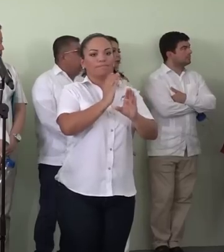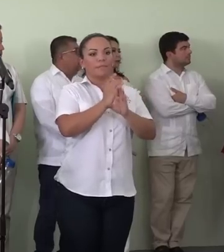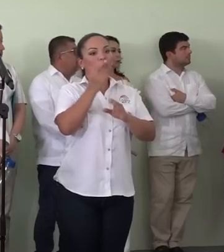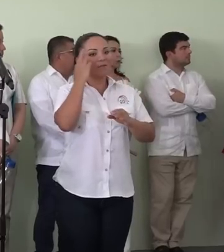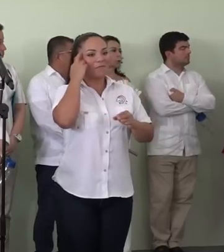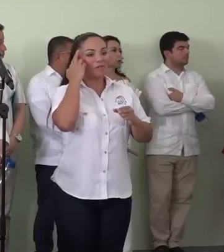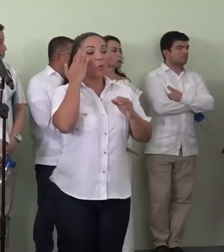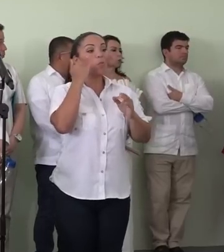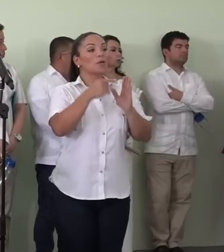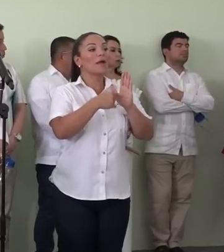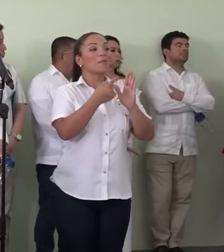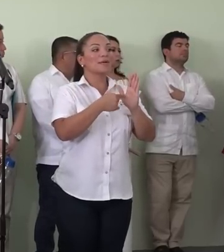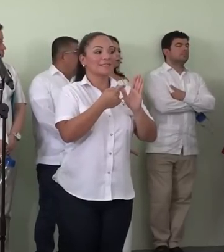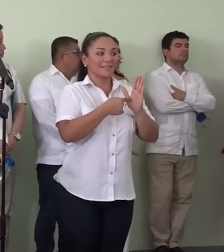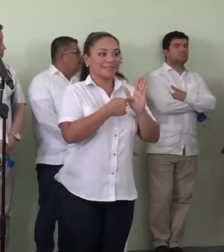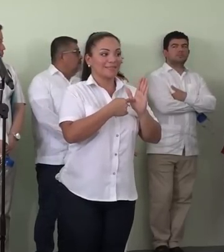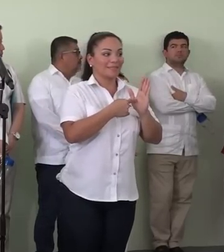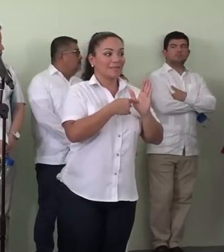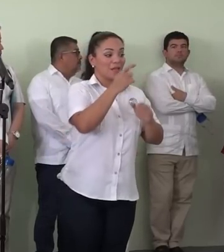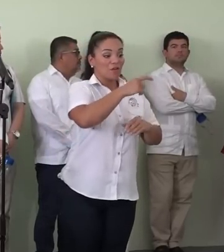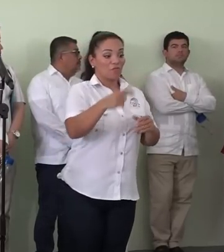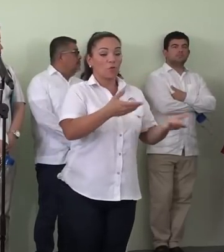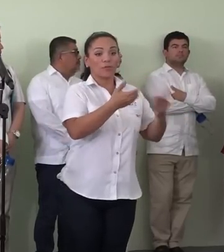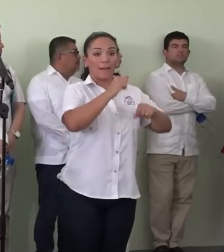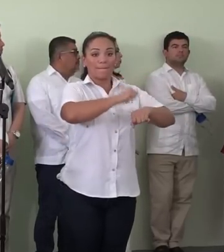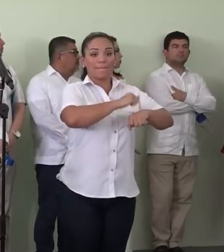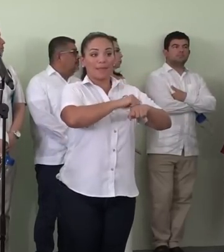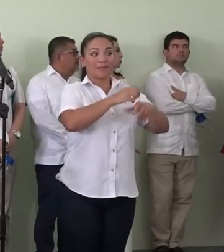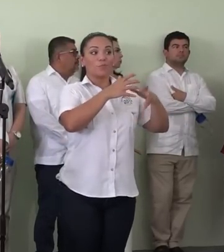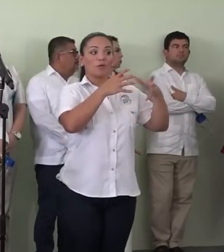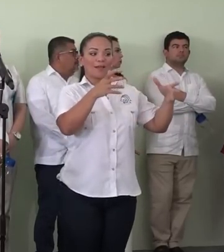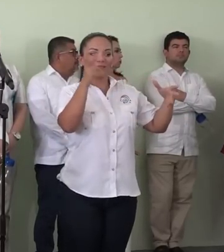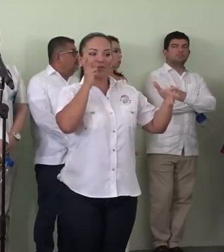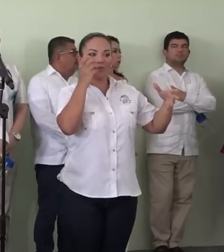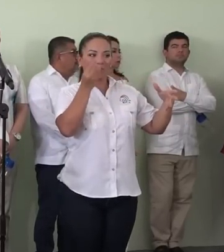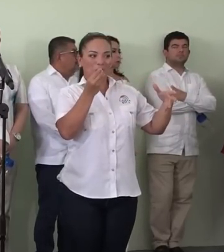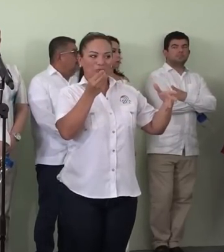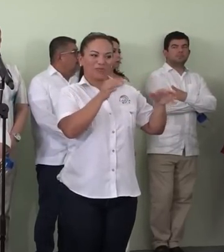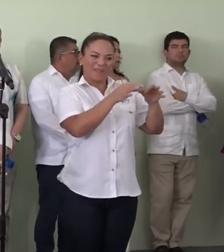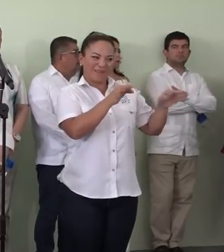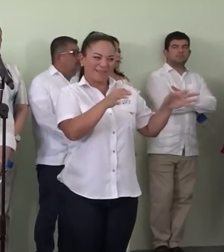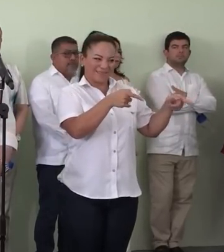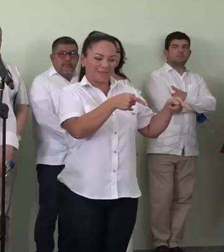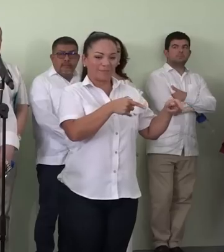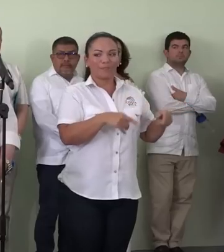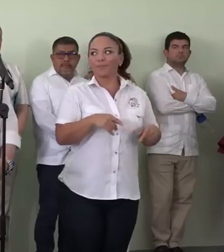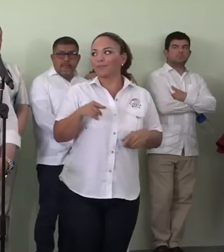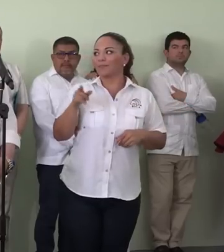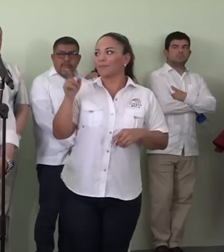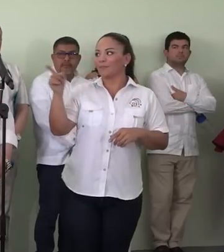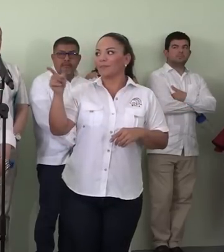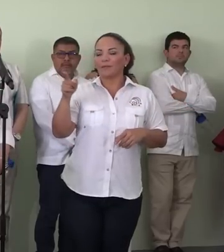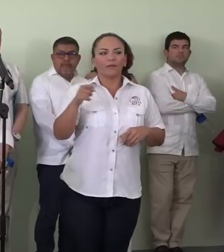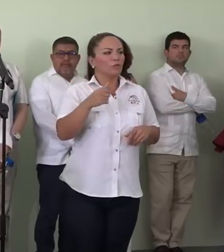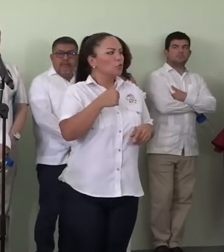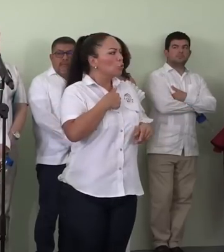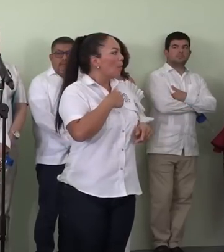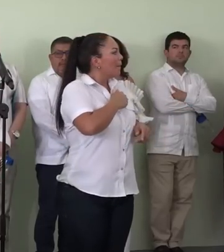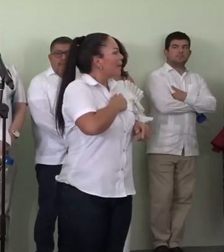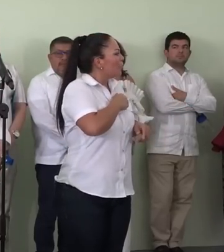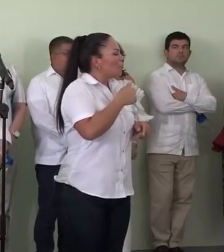el río trae piedras muy grandes que suenan mucho. Vea, me dejó absolutamente